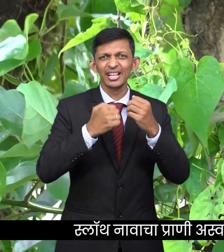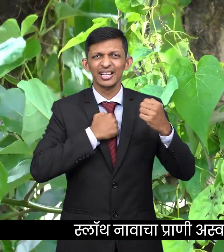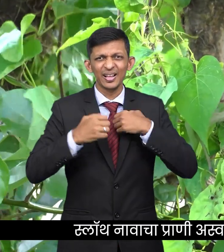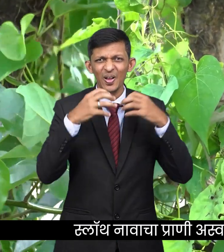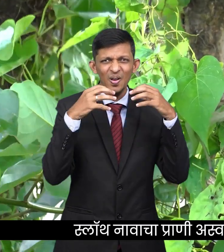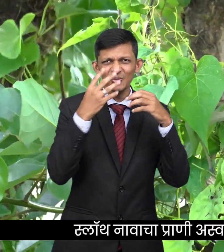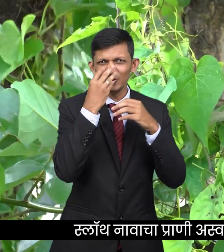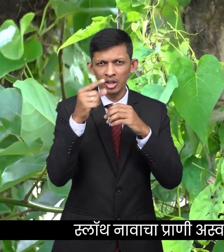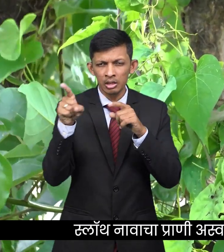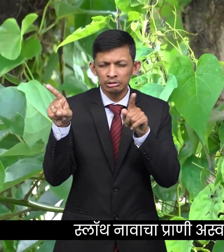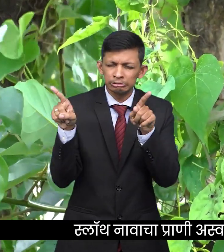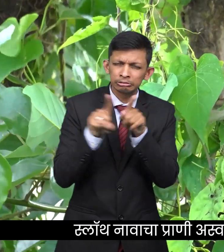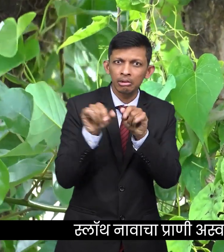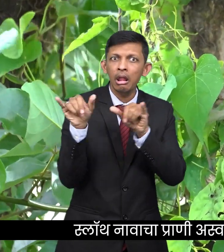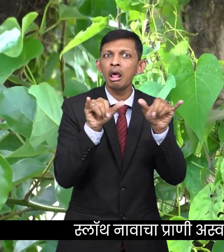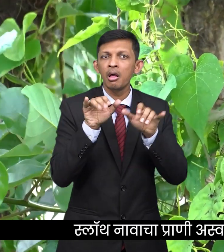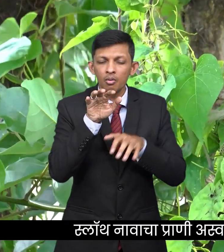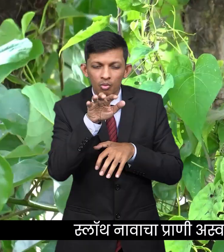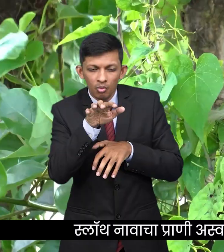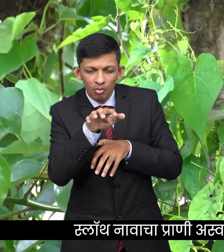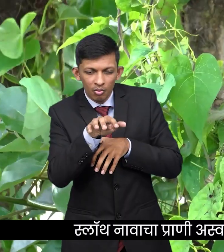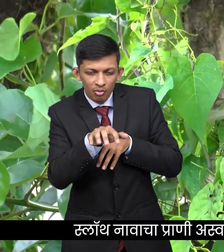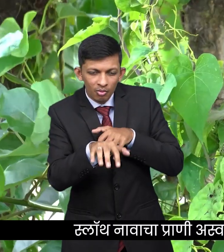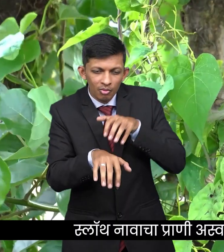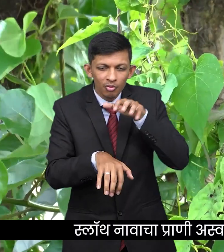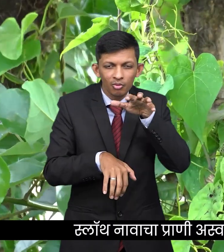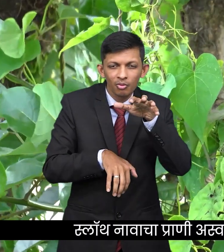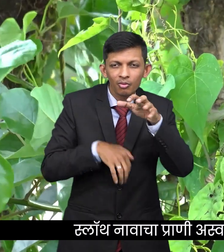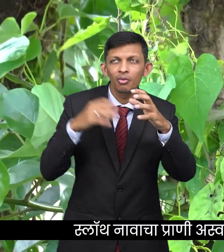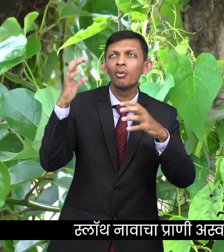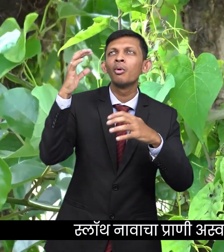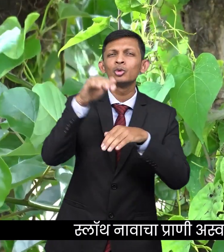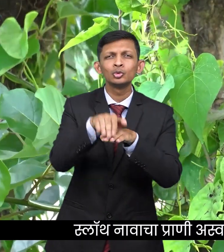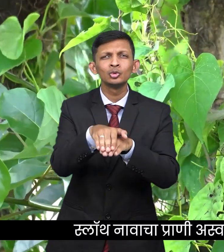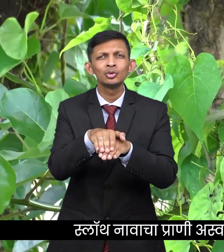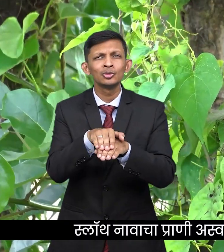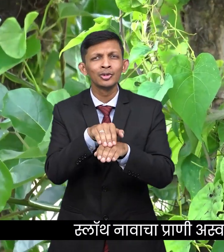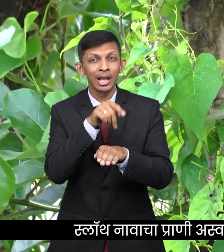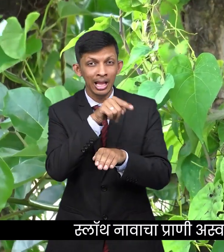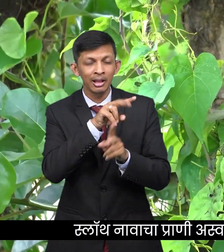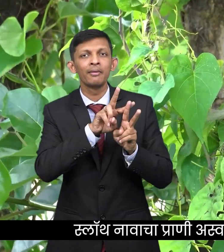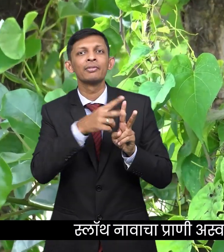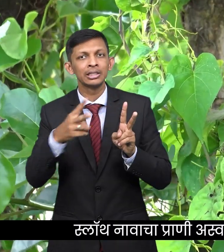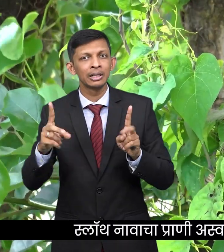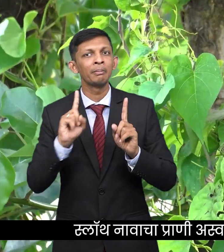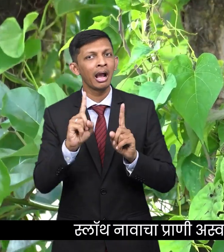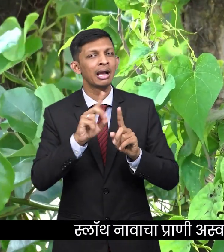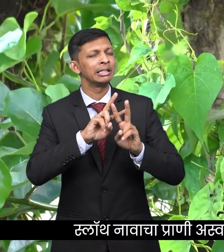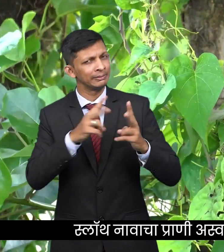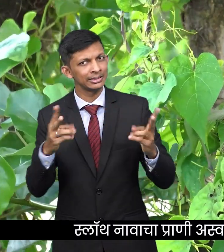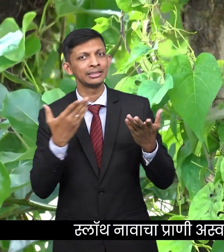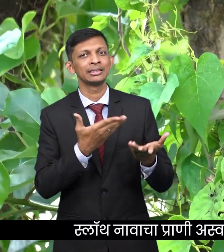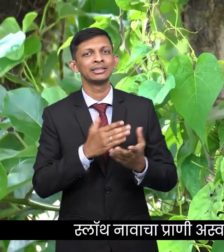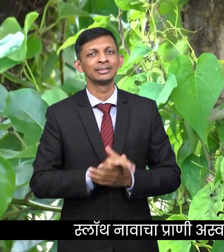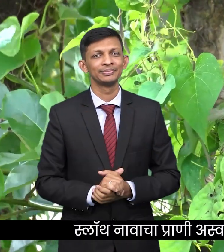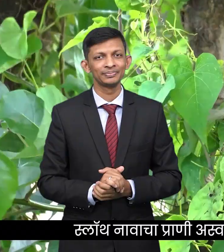स्लॉथ नावाचा प्राणी अस्वलासारखा दिसतो, पण तो वेगळा असतो.